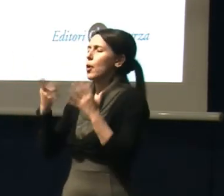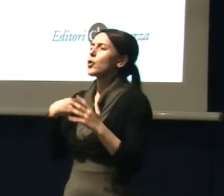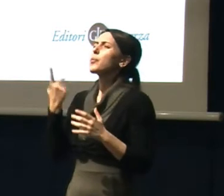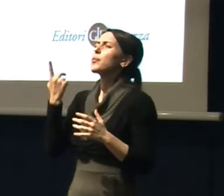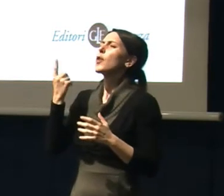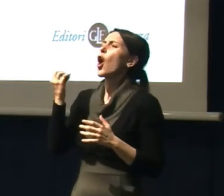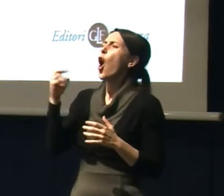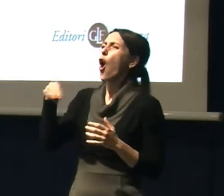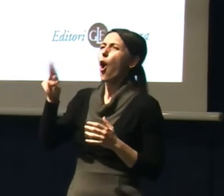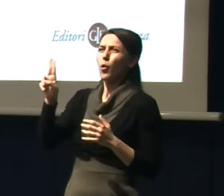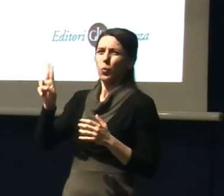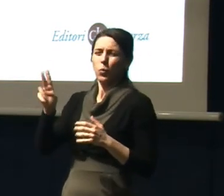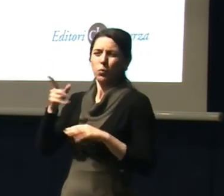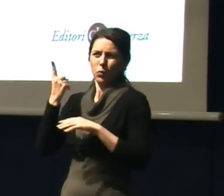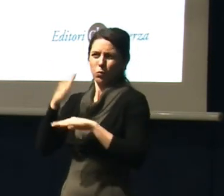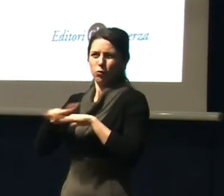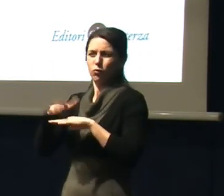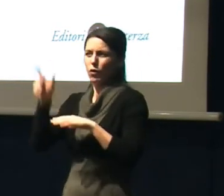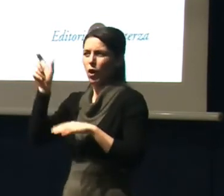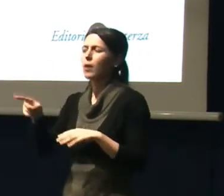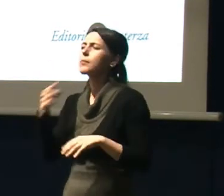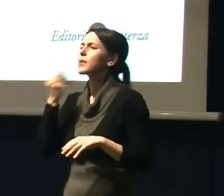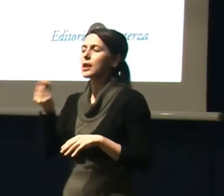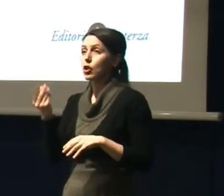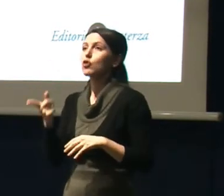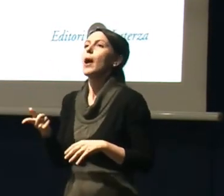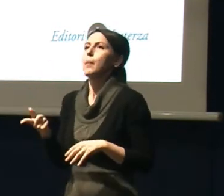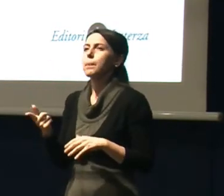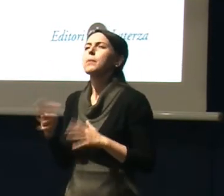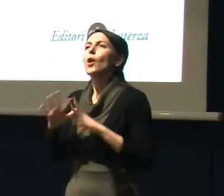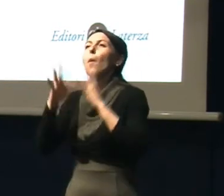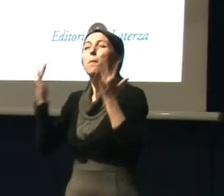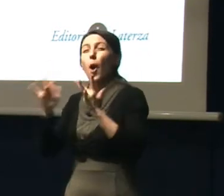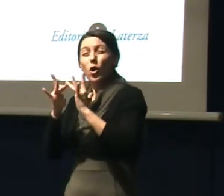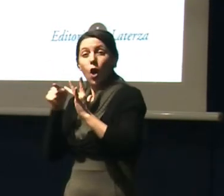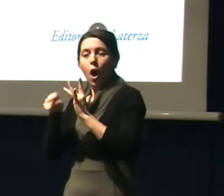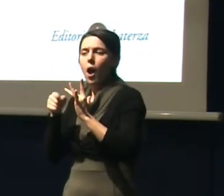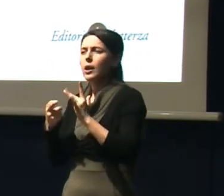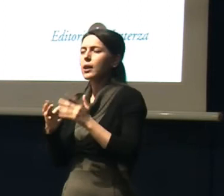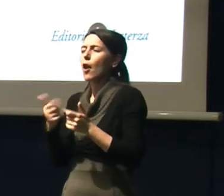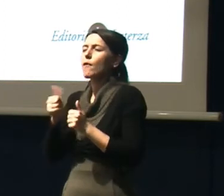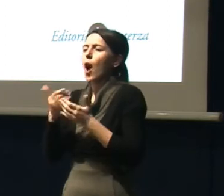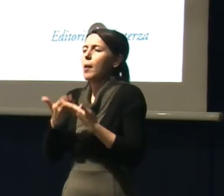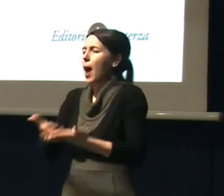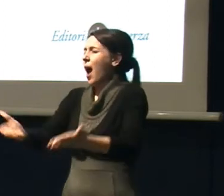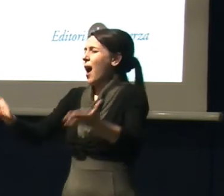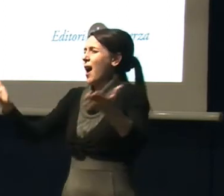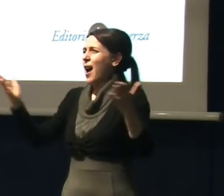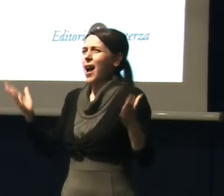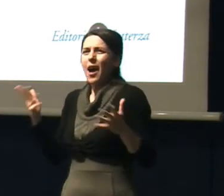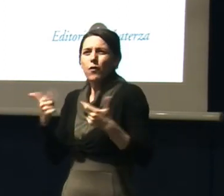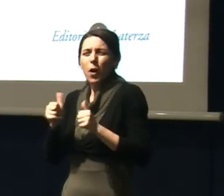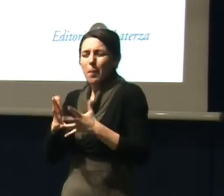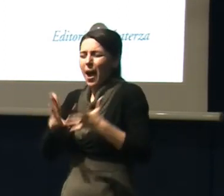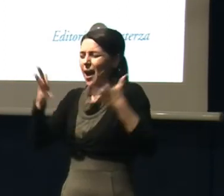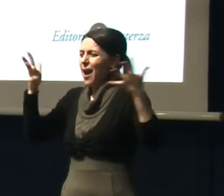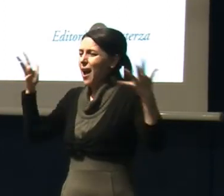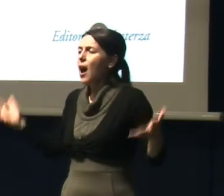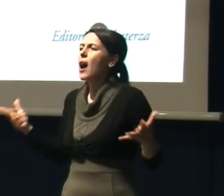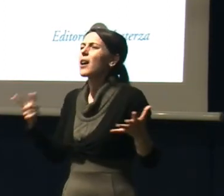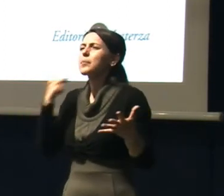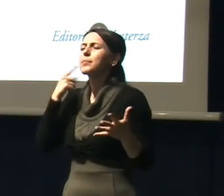cito sommariamente nel mondo del digitale si è iper amplificato cioè l'idea che c'è dietro qualcosa ecco quando noi sentiamo la